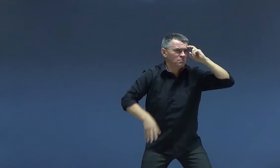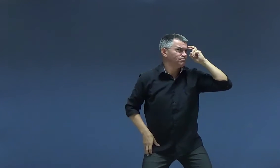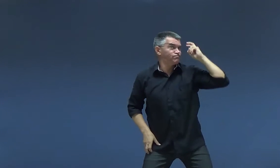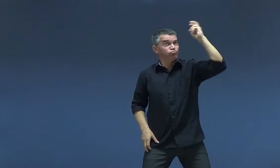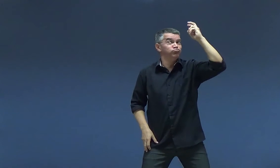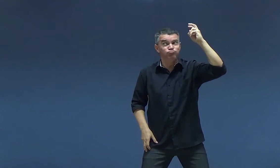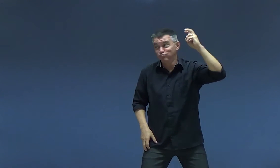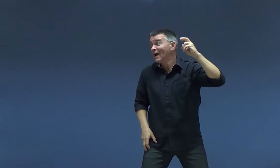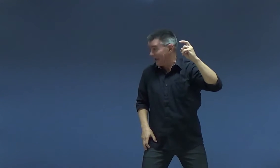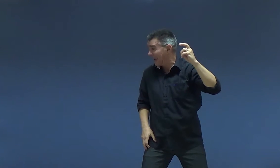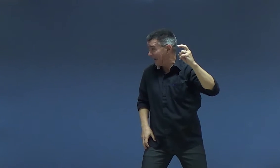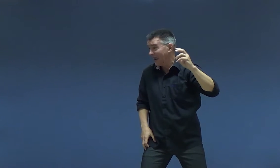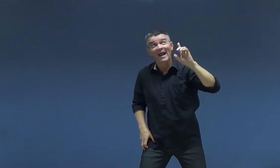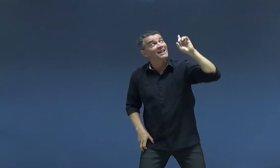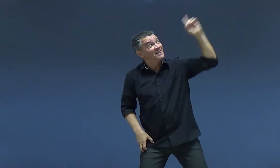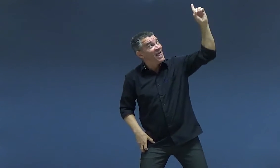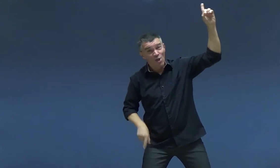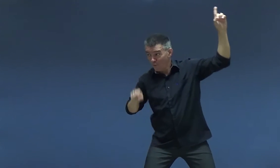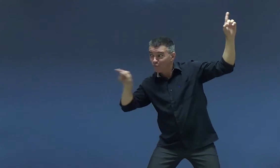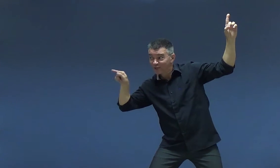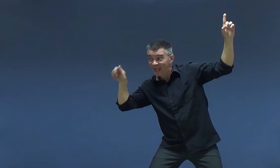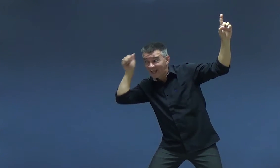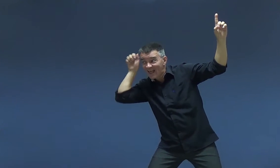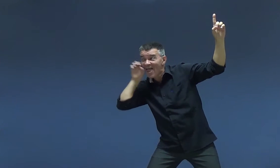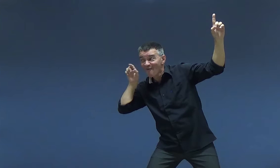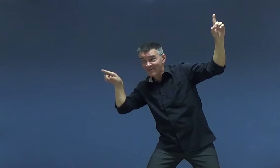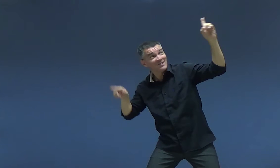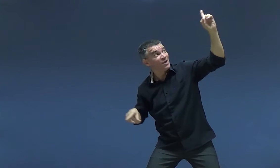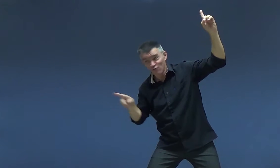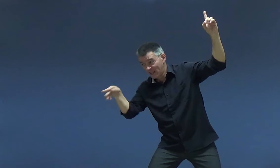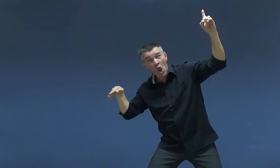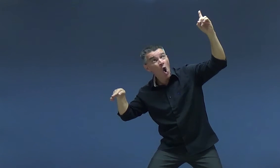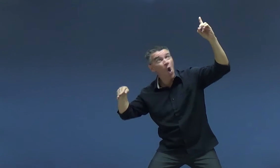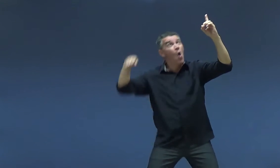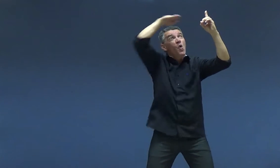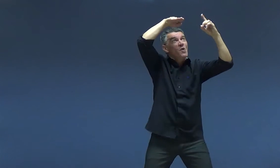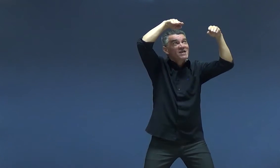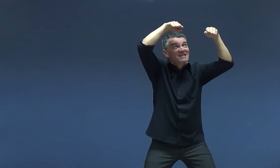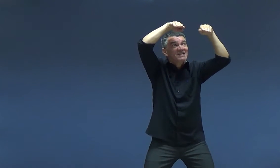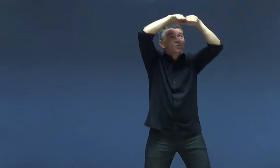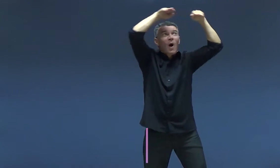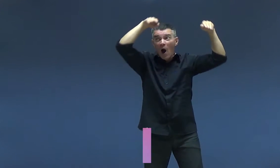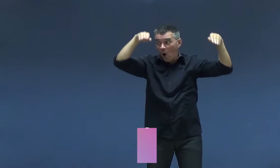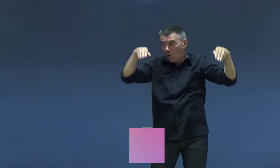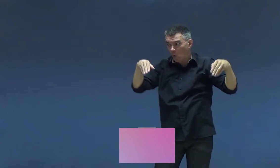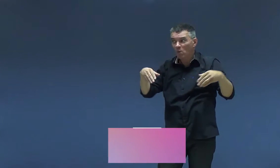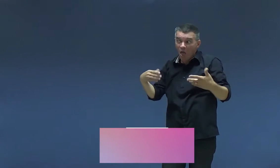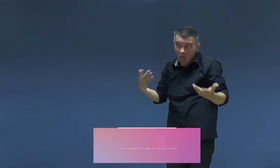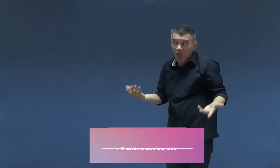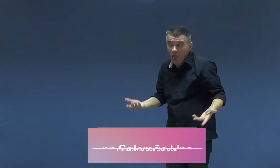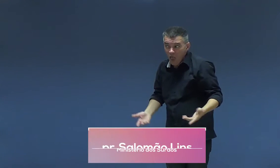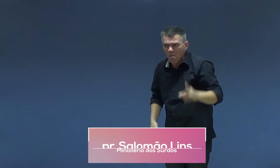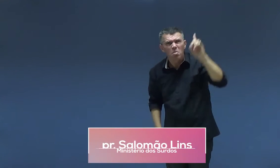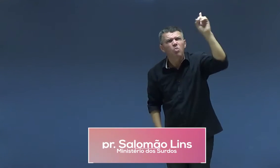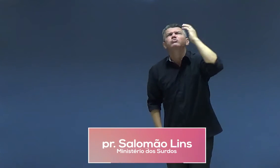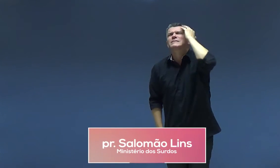mente vai se abrir, você vai ficar tão inteligente. É? Vocês vão ser iguais a Deus. Verdade.